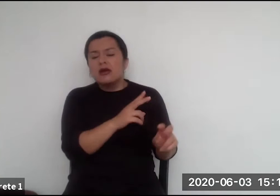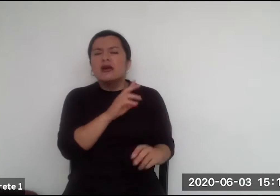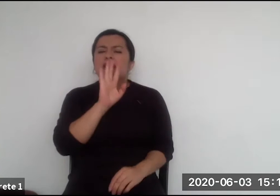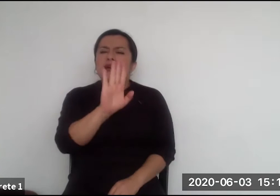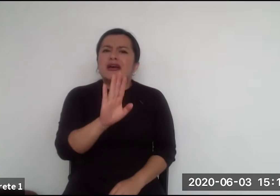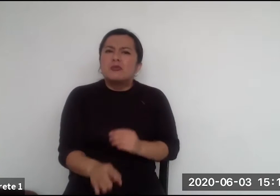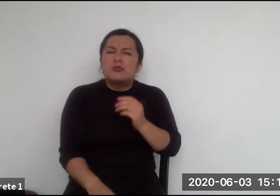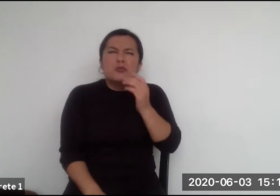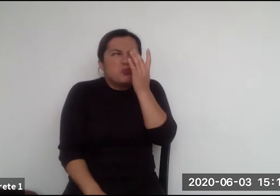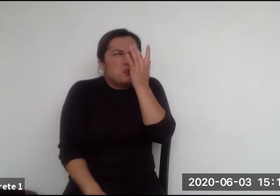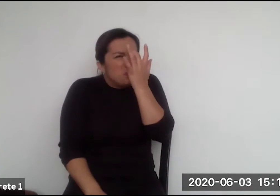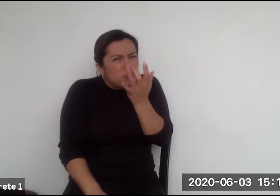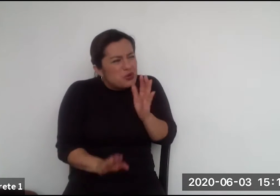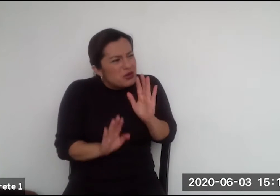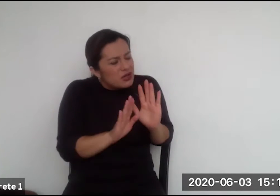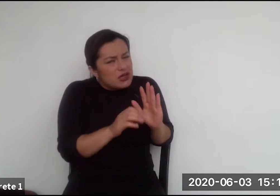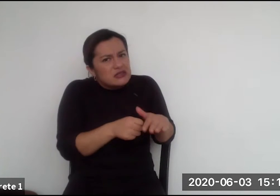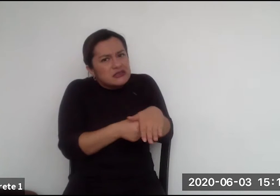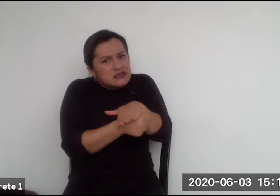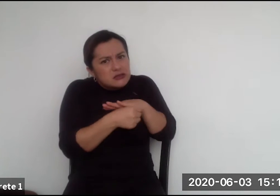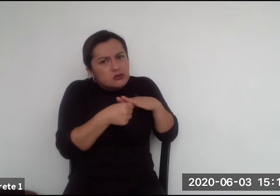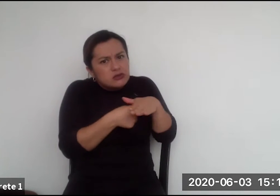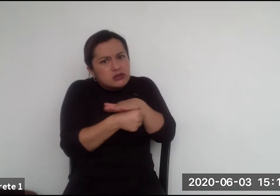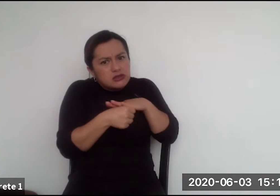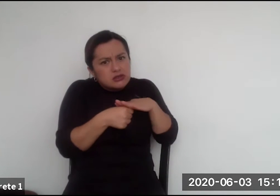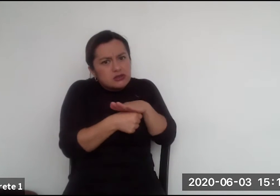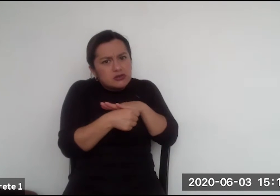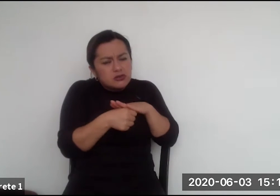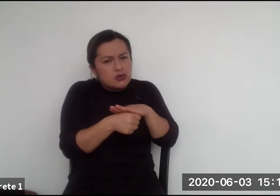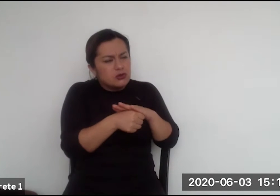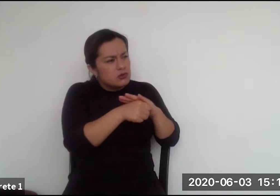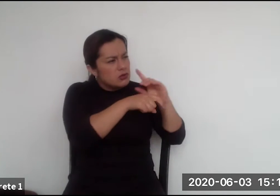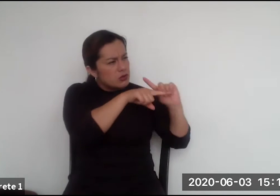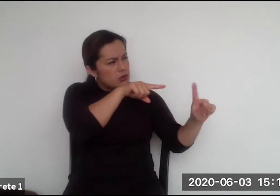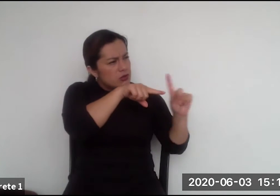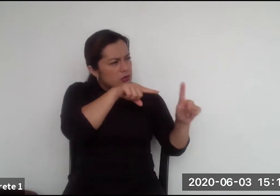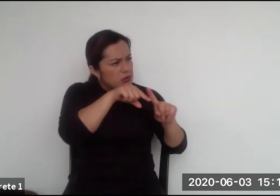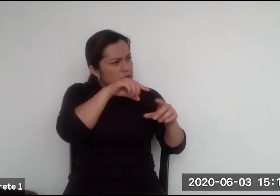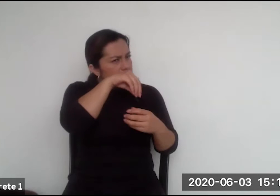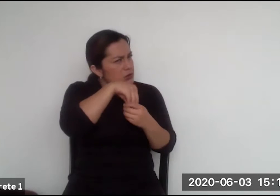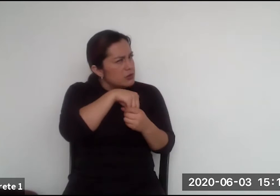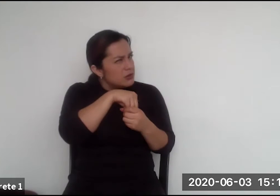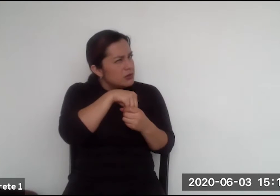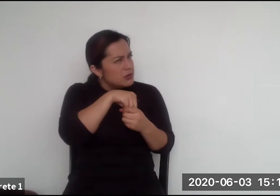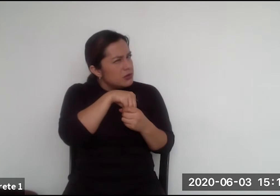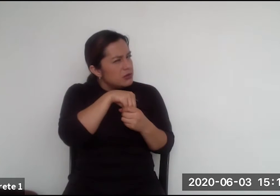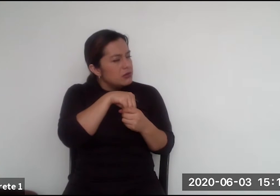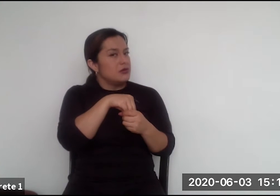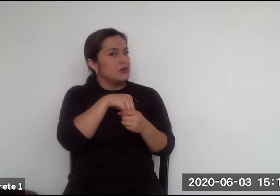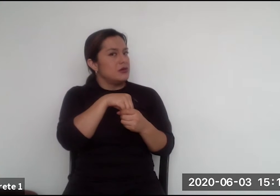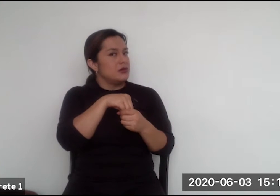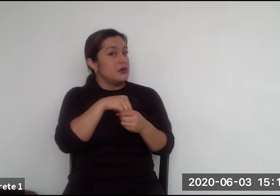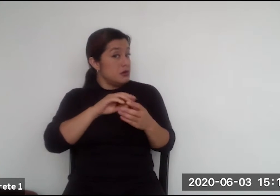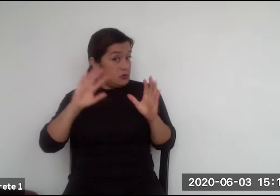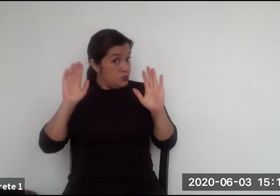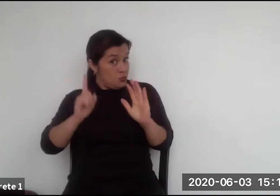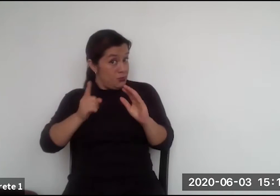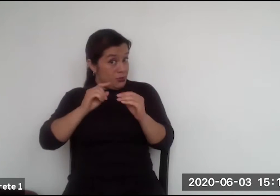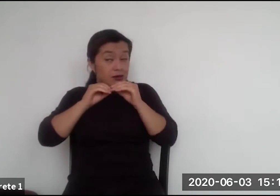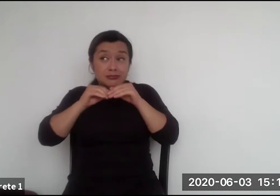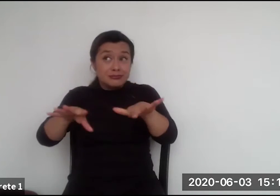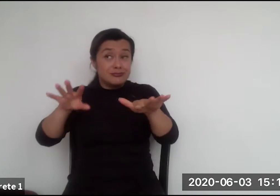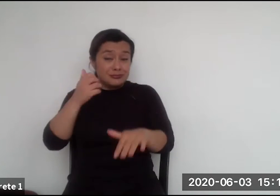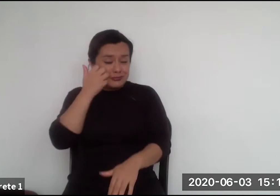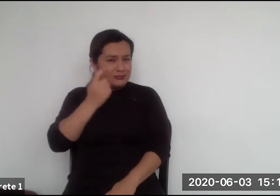en estas situaciones de manifestaciones distintas del confinamiento, Alex lo mencionaba un poco como